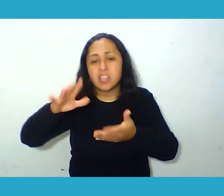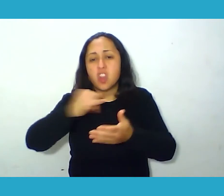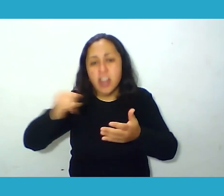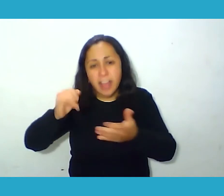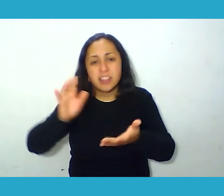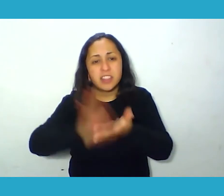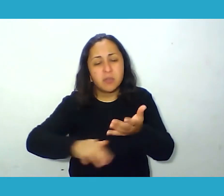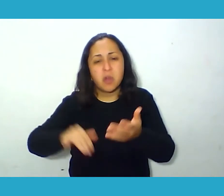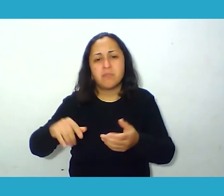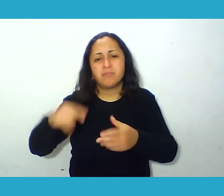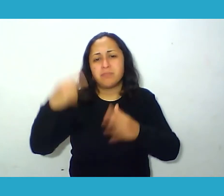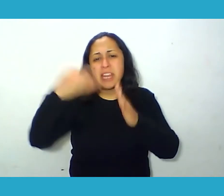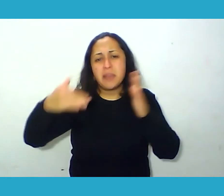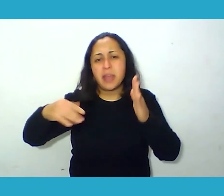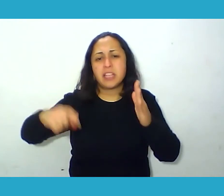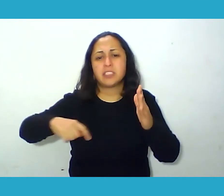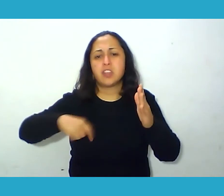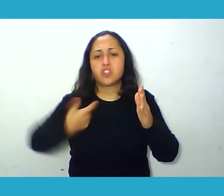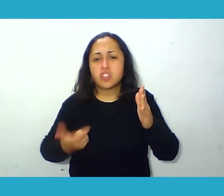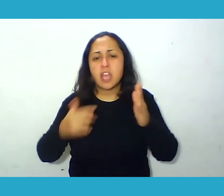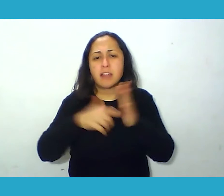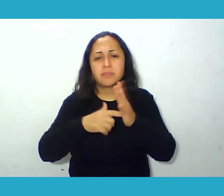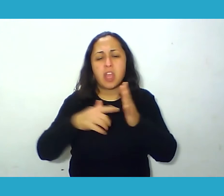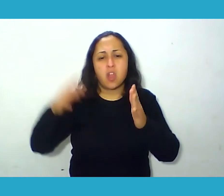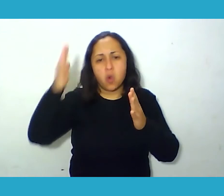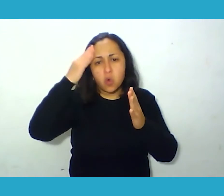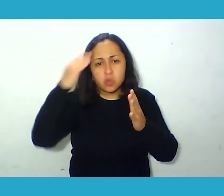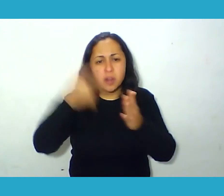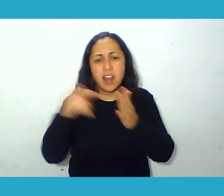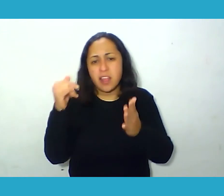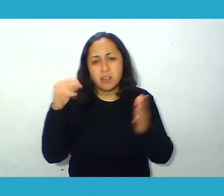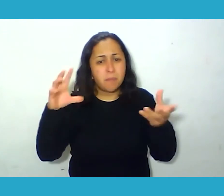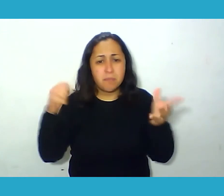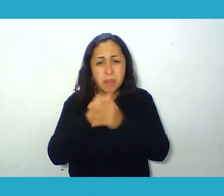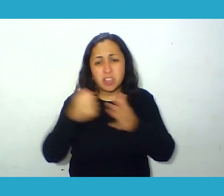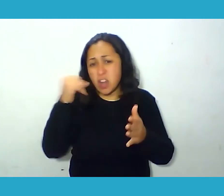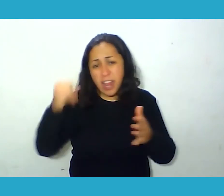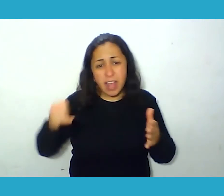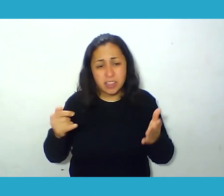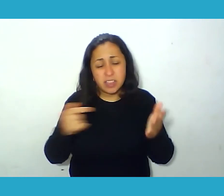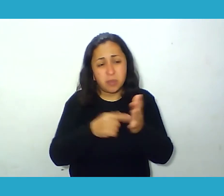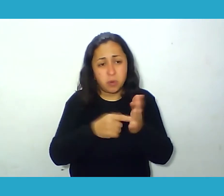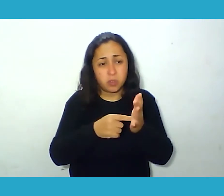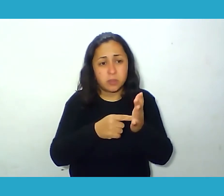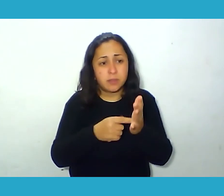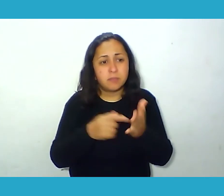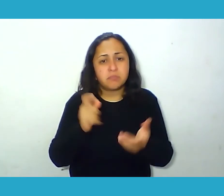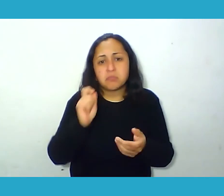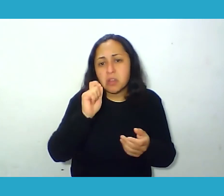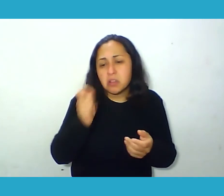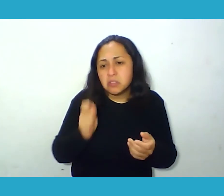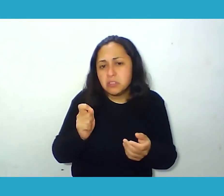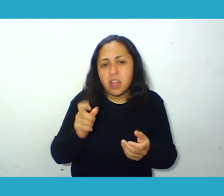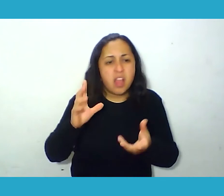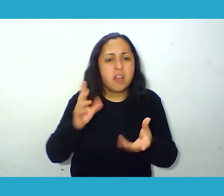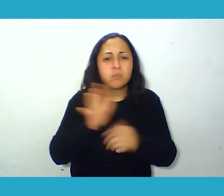cultural, antropológico, que no pueden ser tenidos en cuenta, no pueden no ser tenidos en cuenta los habitantes sobre quienes